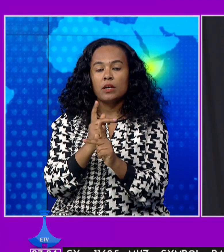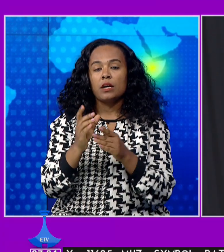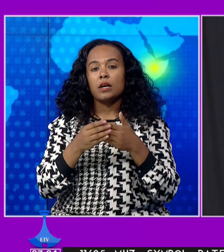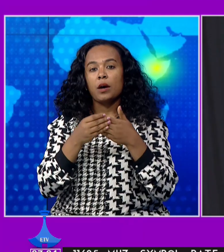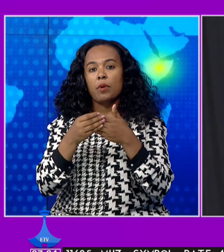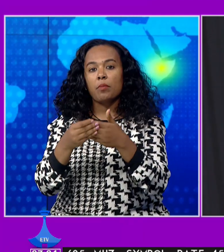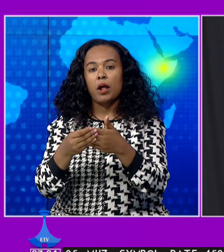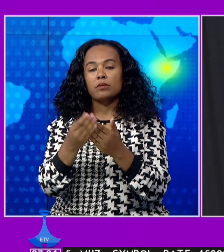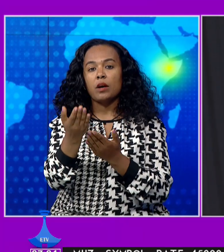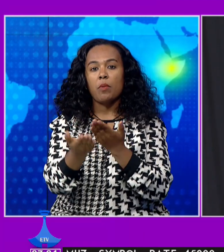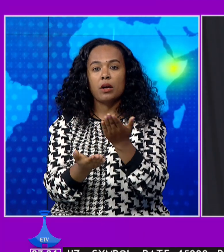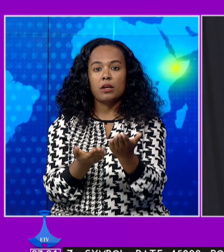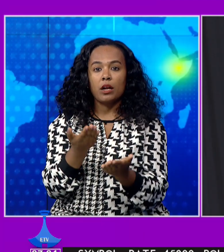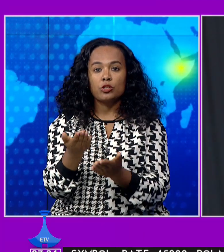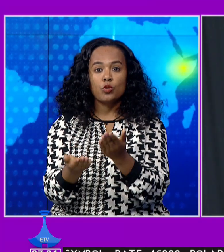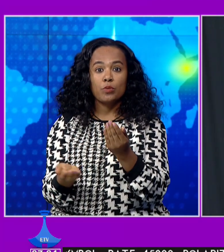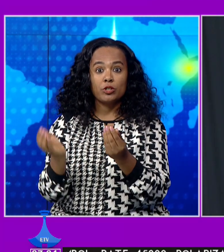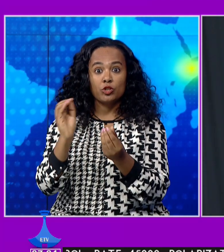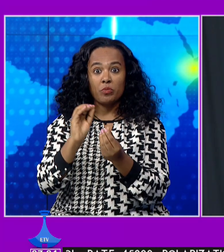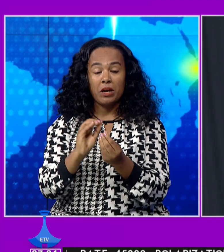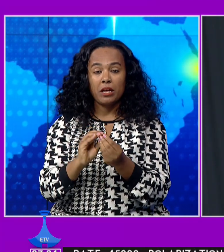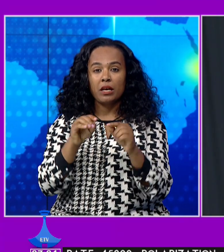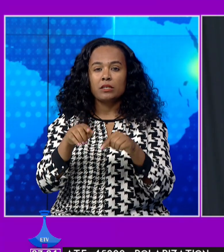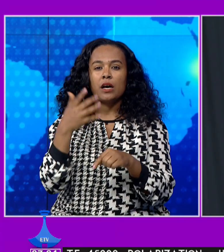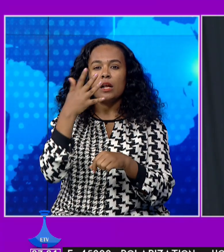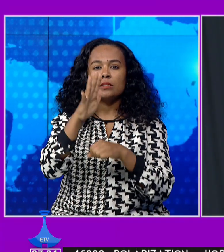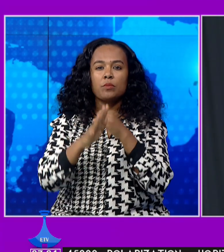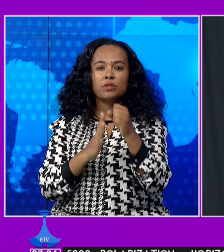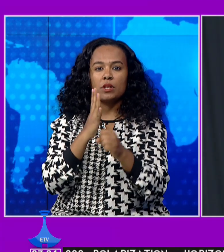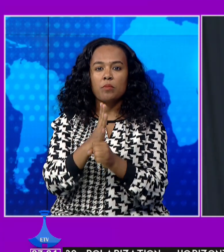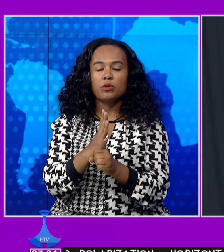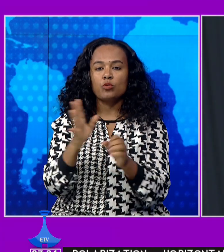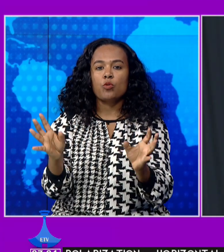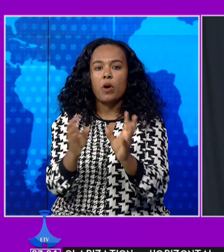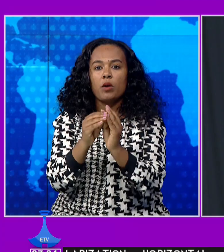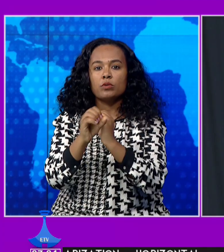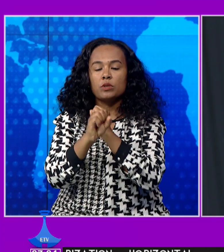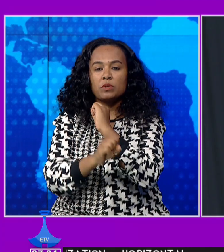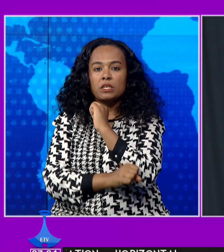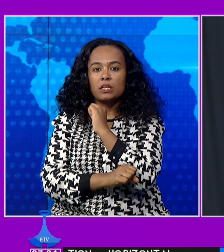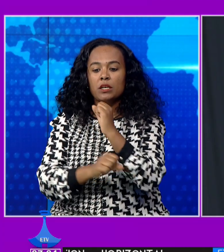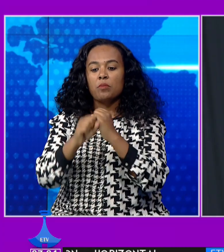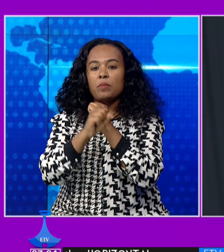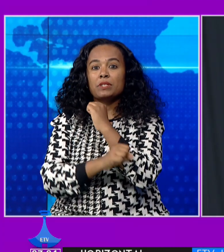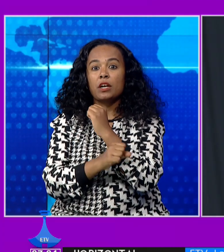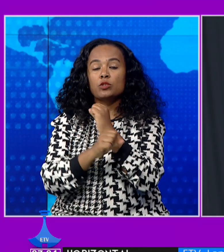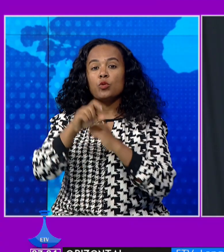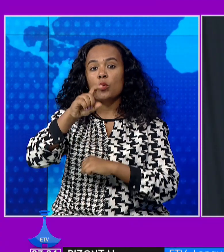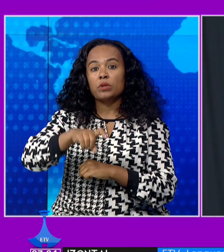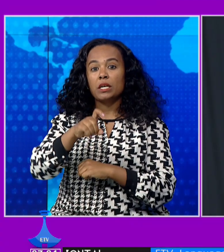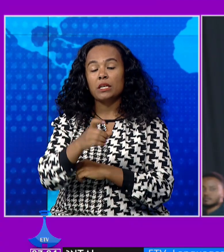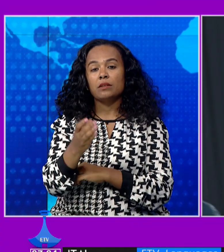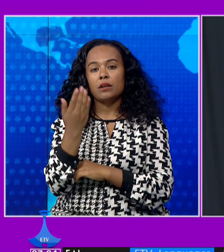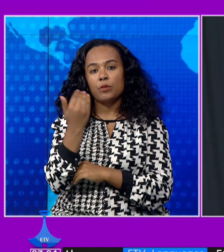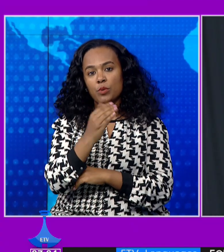ከመምራት ከማገልገላቸውን በተጨማሪ የዛሬ 15 ዓመት ጉባኤው ሲመሰረት በመስራች ኮሚቴነት